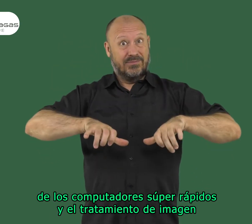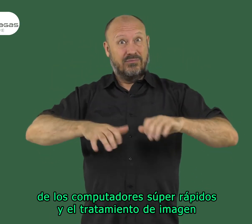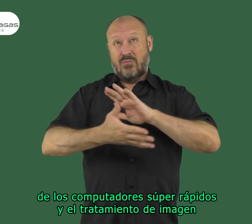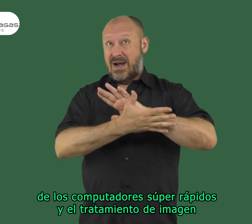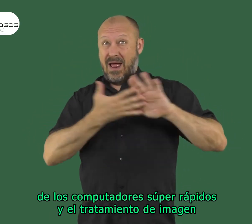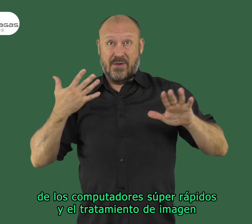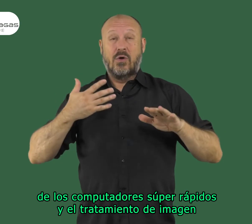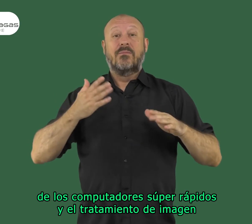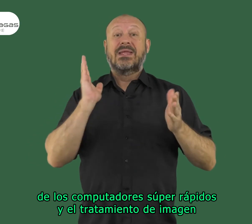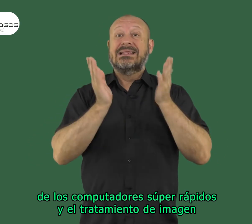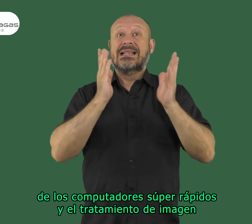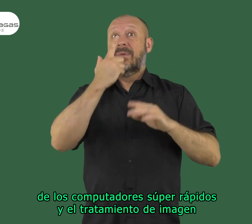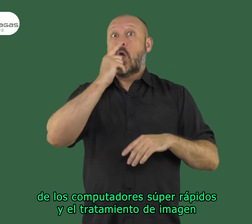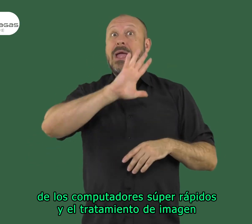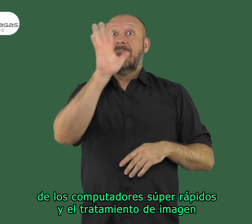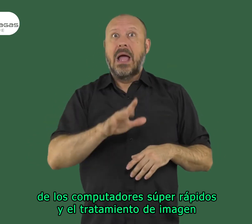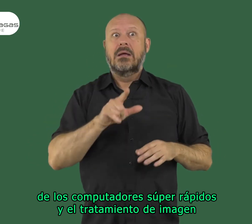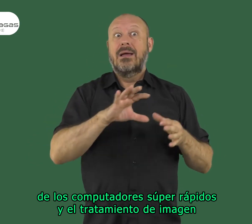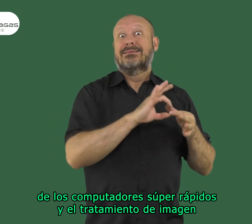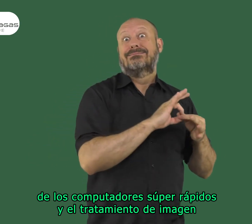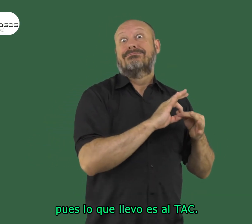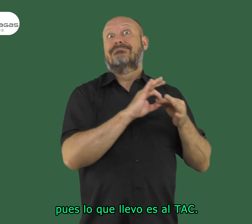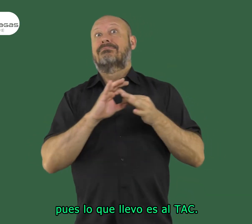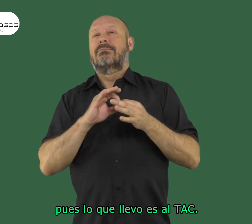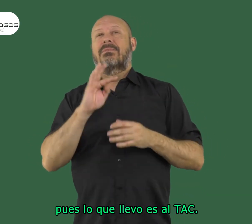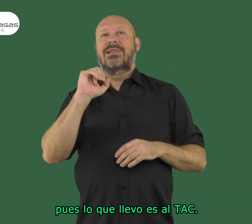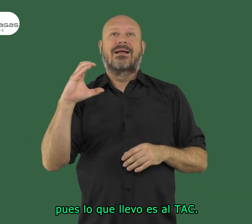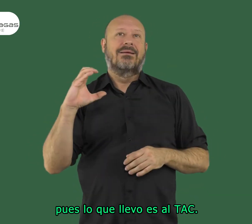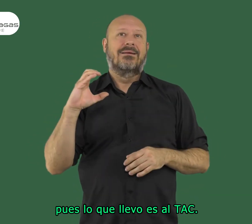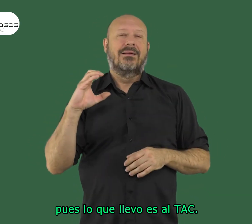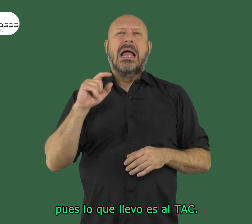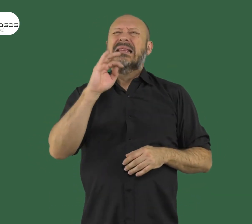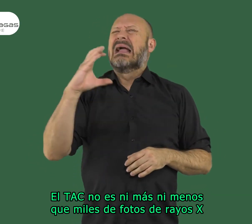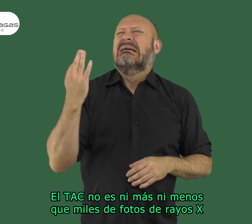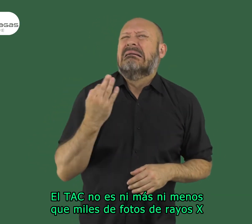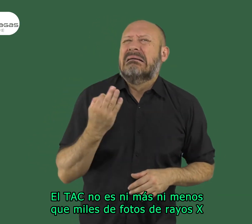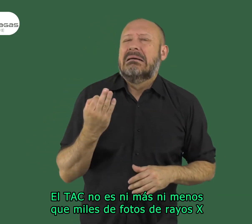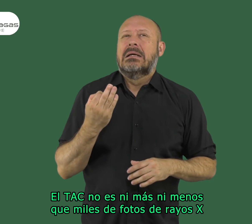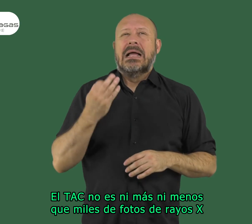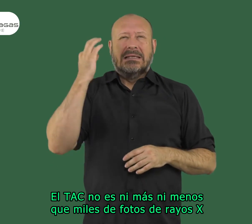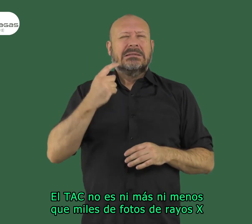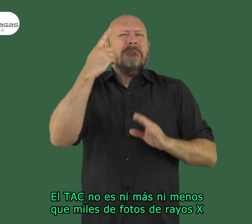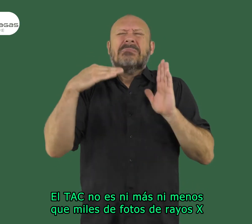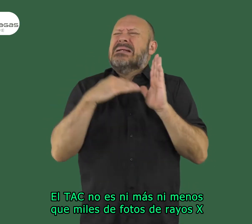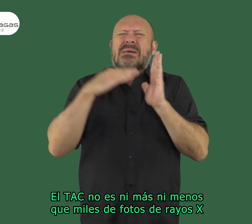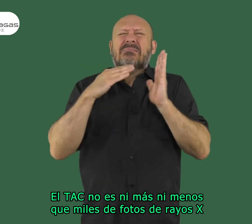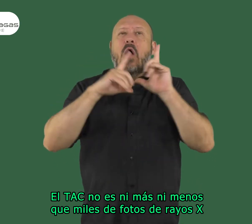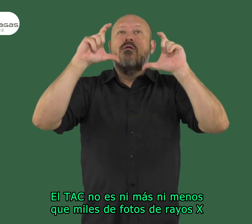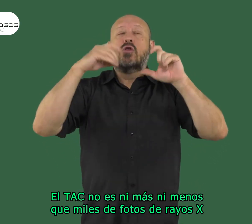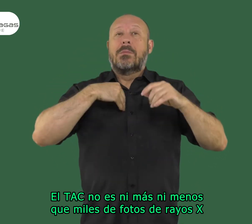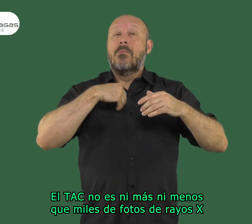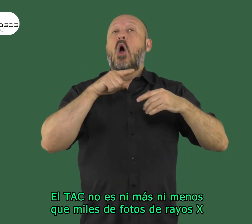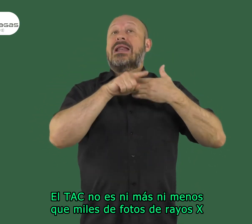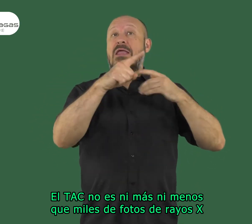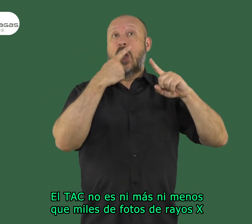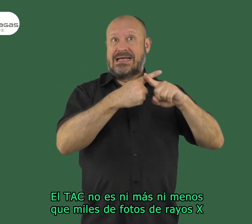todo de los computadores súper rápidos y el tratamiento de imagen, pues lo que llevó es al TAC. El TAC no es ni más ni menos que miles